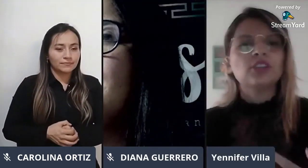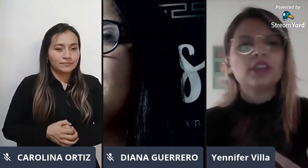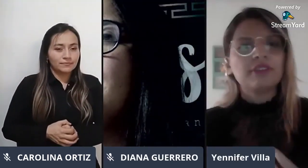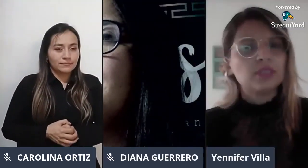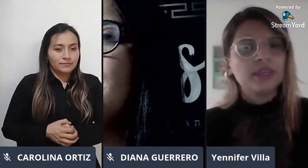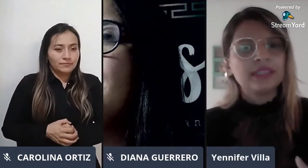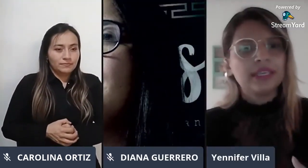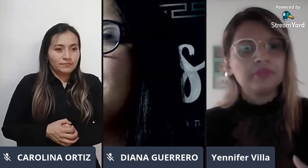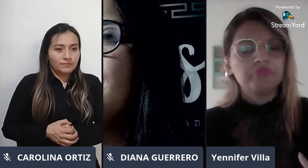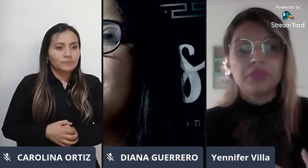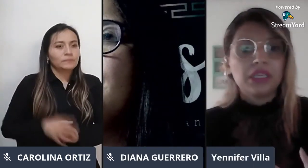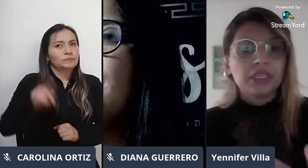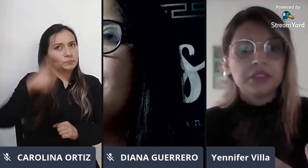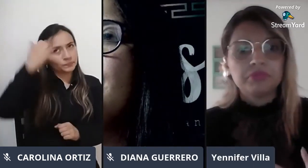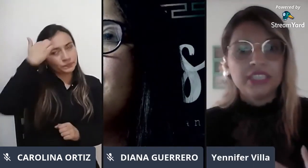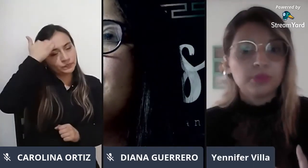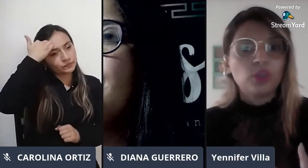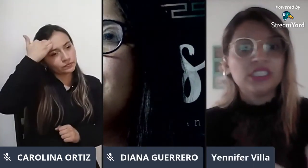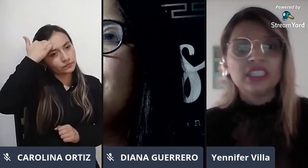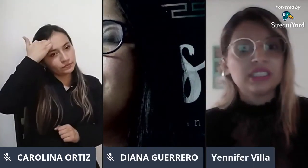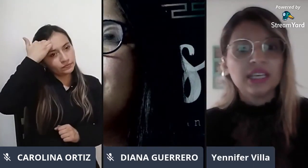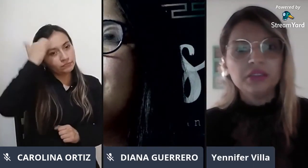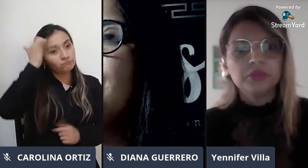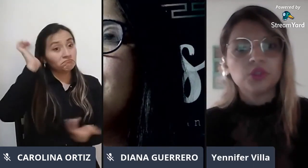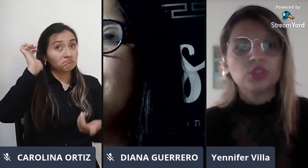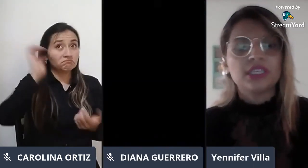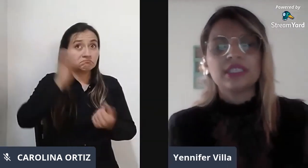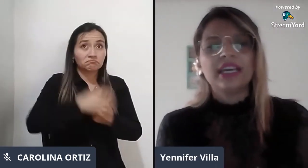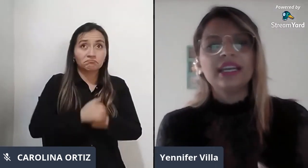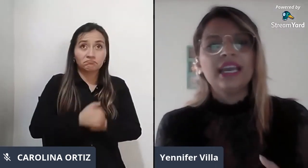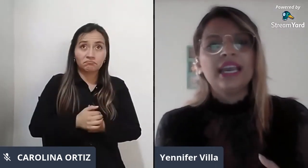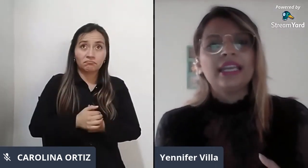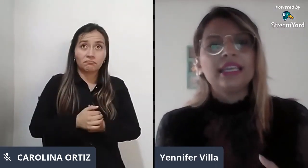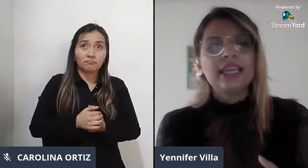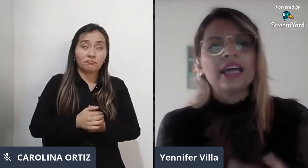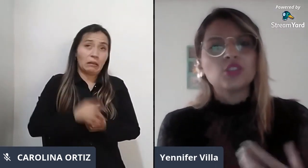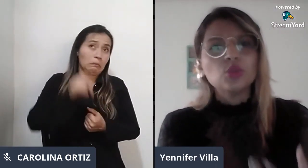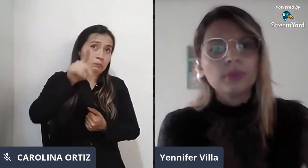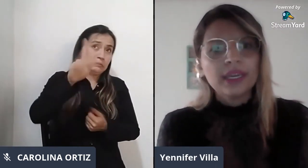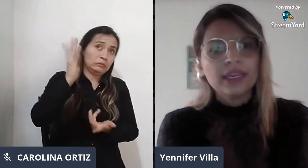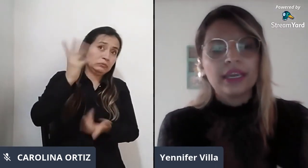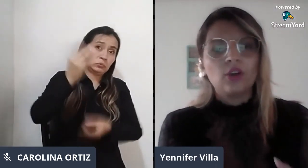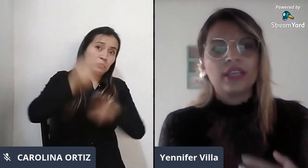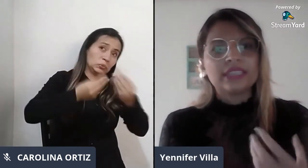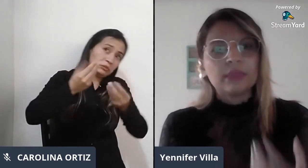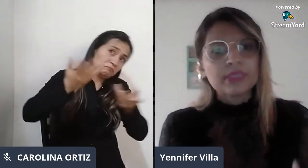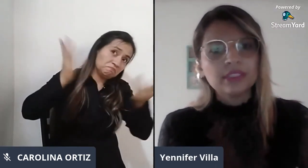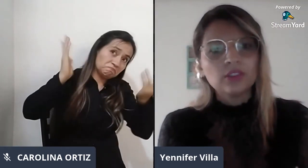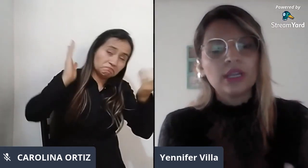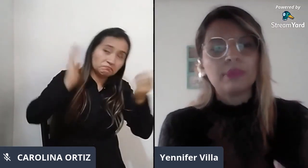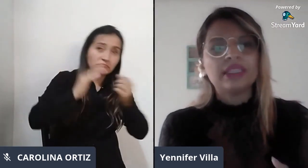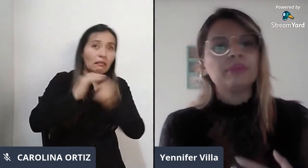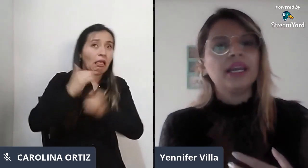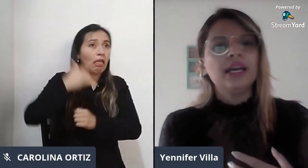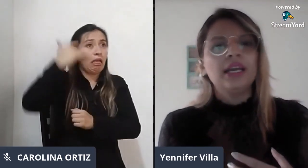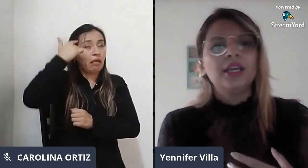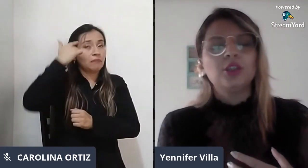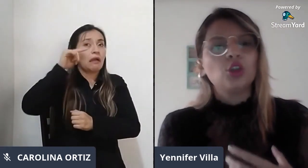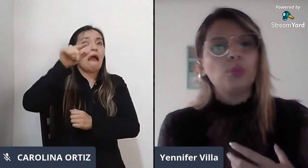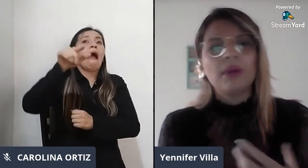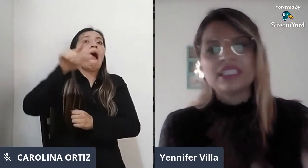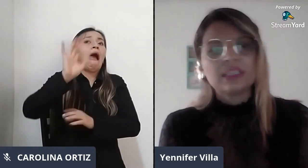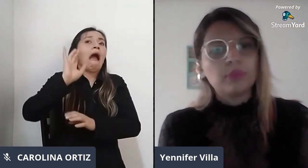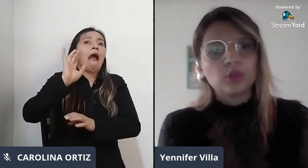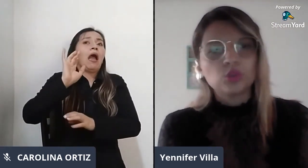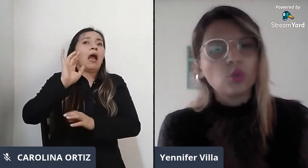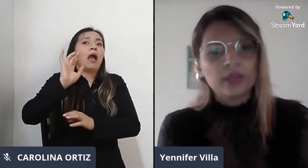Es un maestro que fácilmente despolitiza su quehacer y asume que lo que está pasando con la pandemia